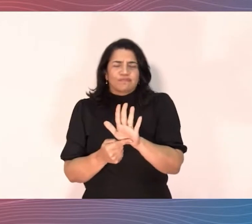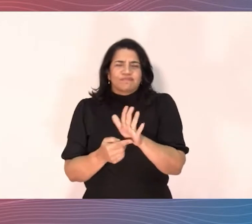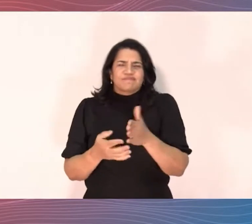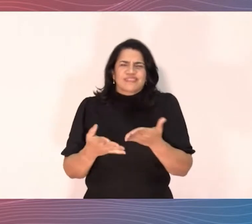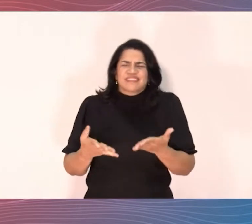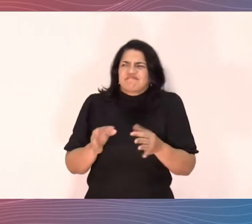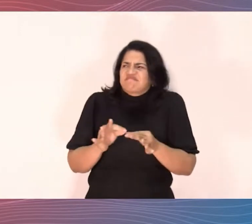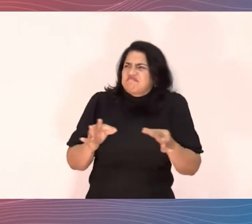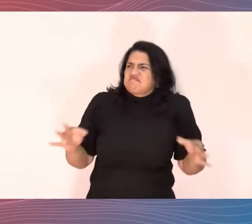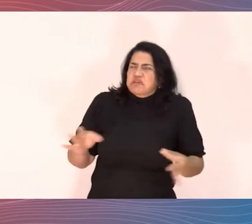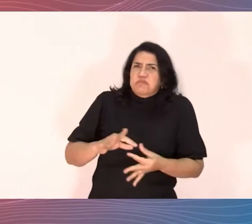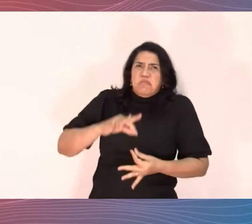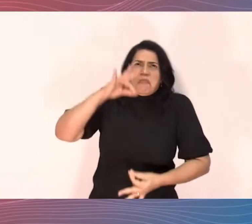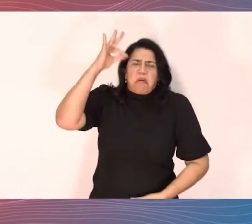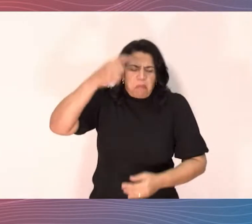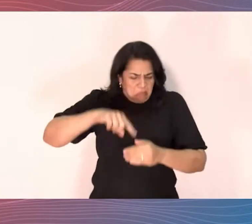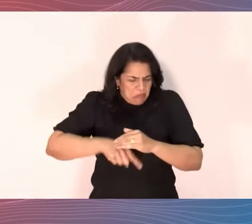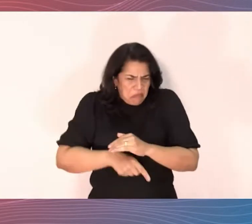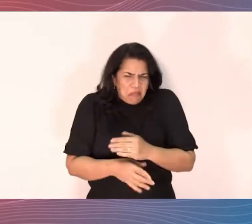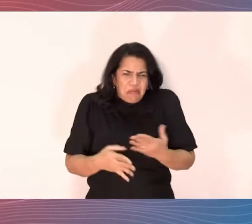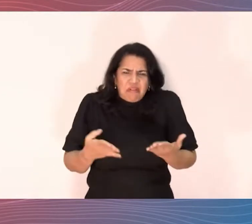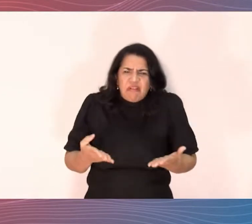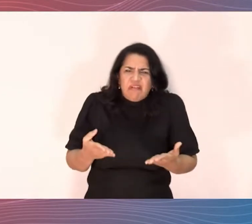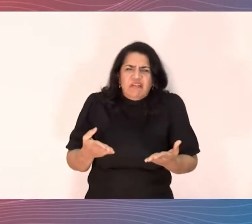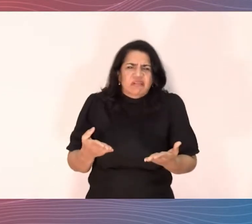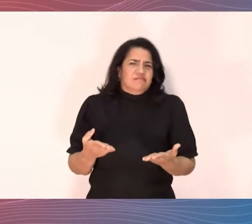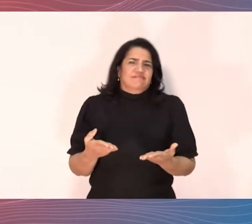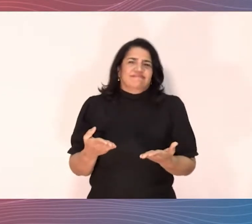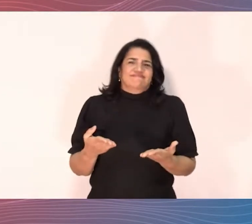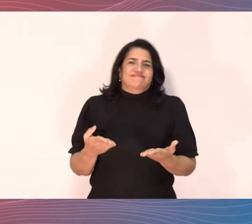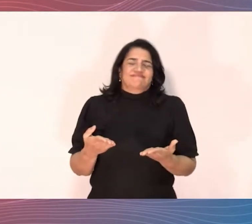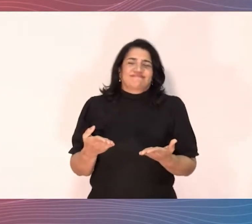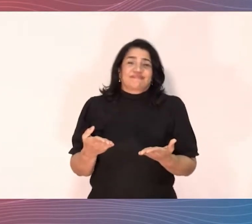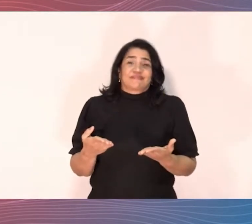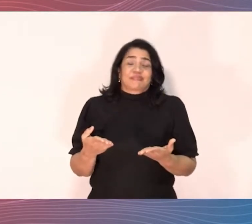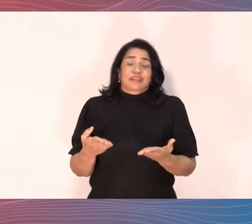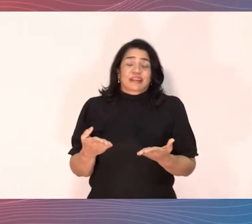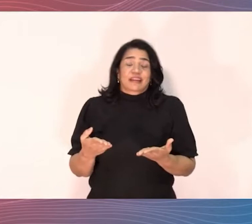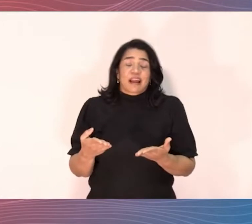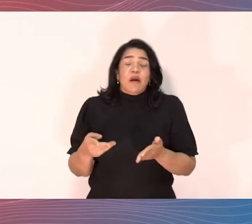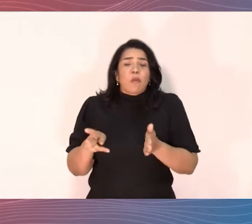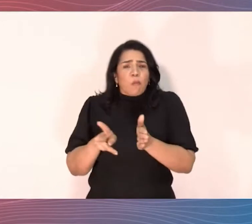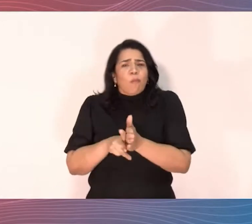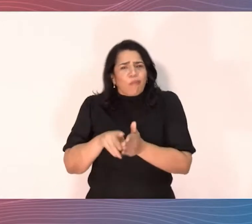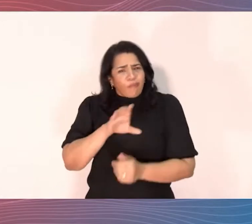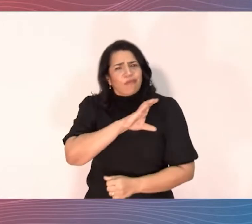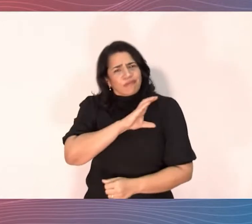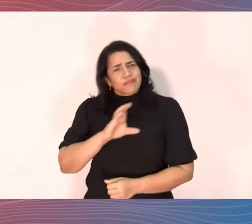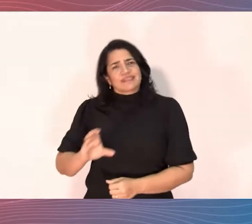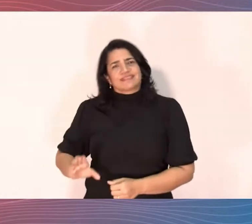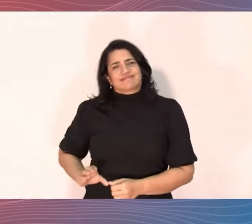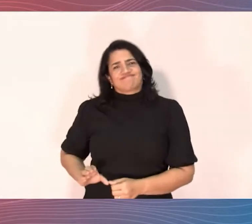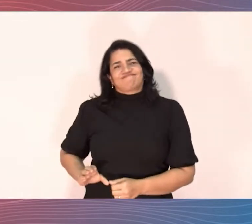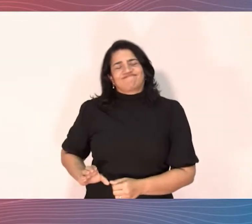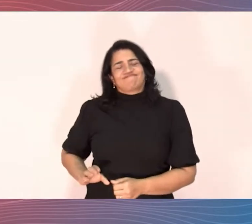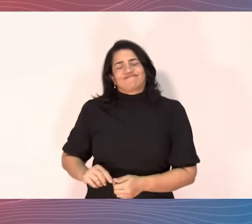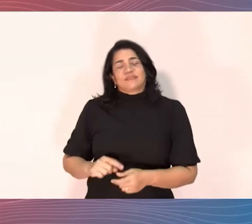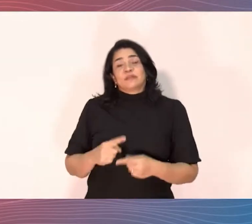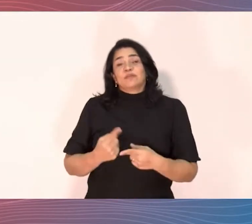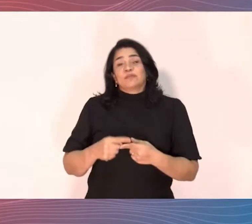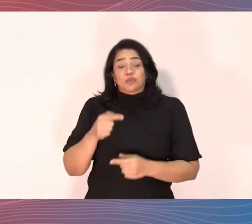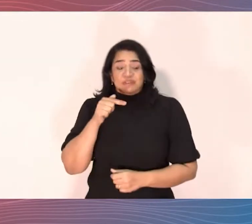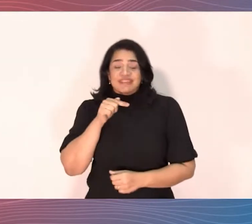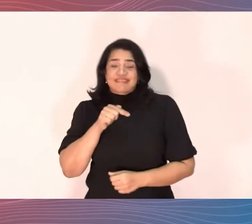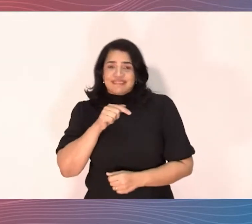de quê? Comprimento de quê? Altura de quê? Profundidade de quê? Irmãos, é próprio Cristo. Porque esse próprio Cristo, irmãos, é a